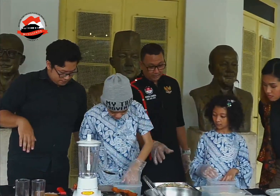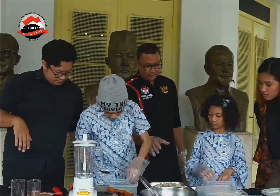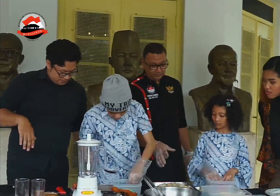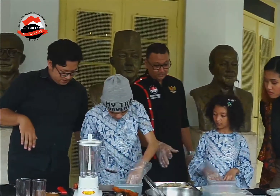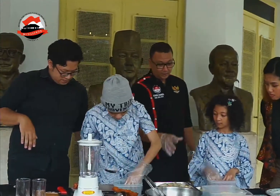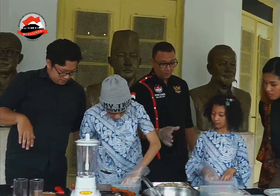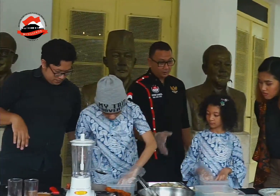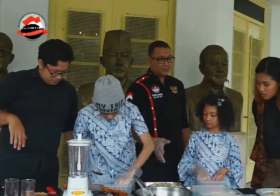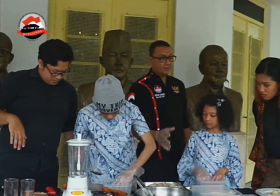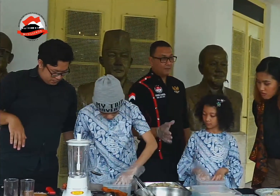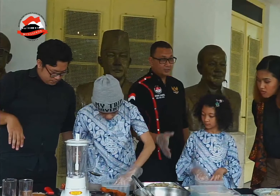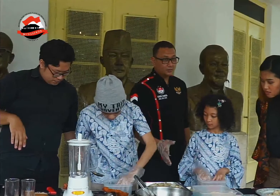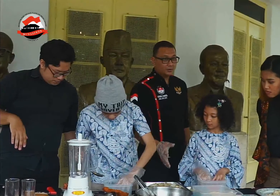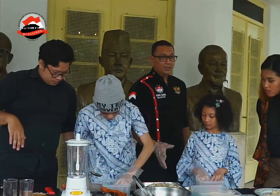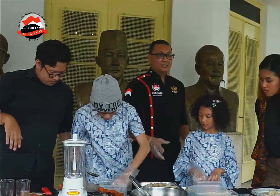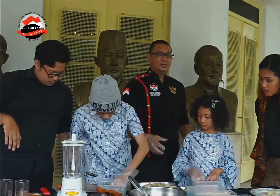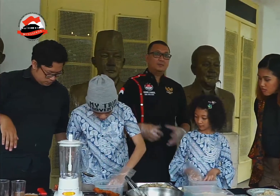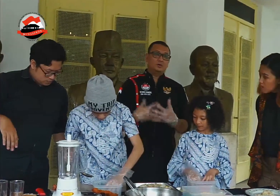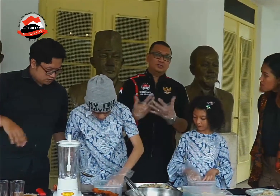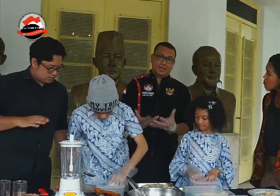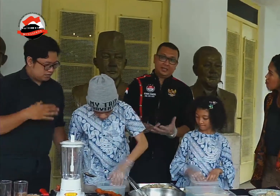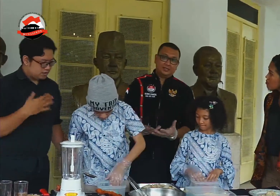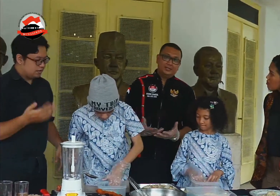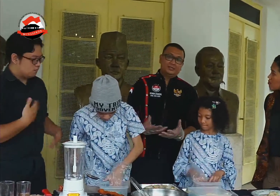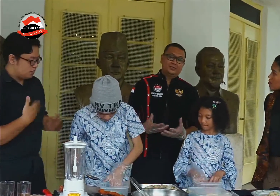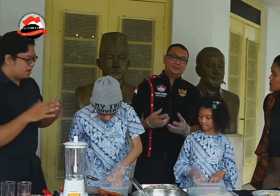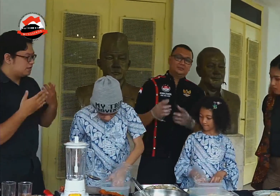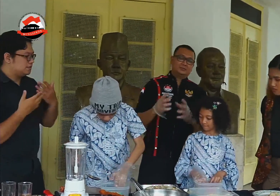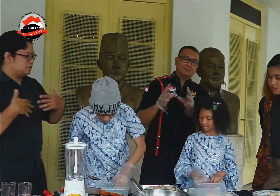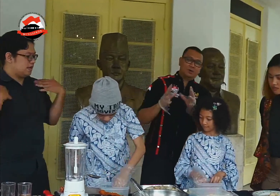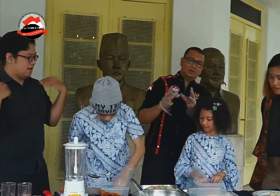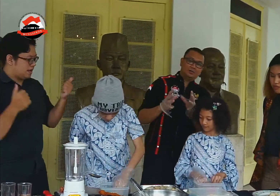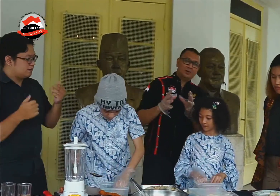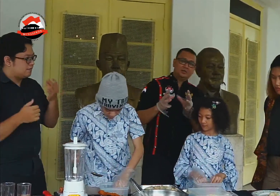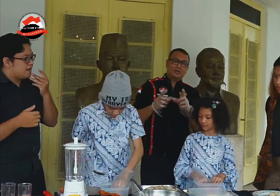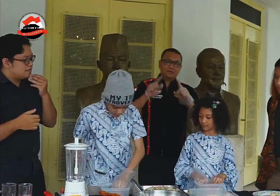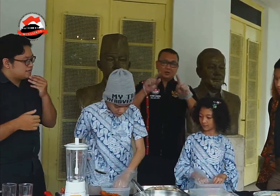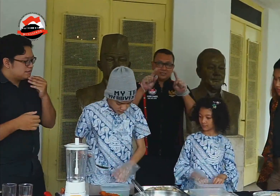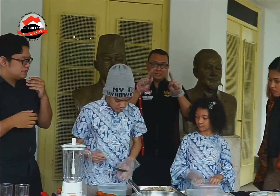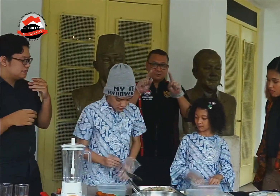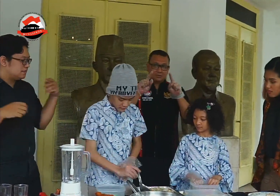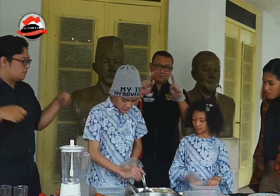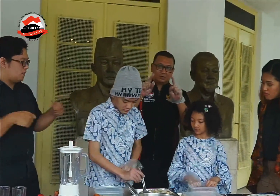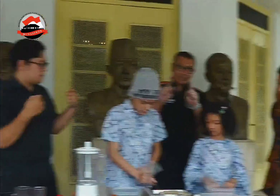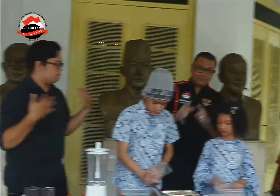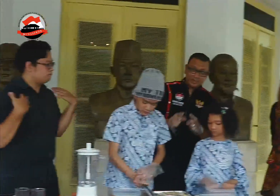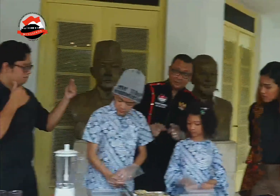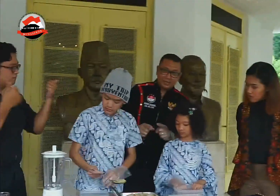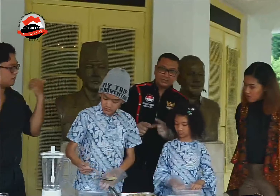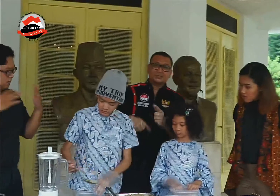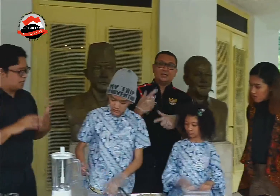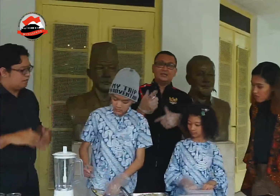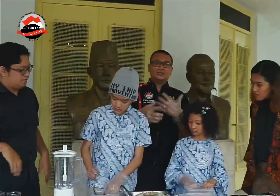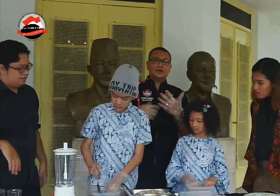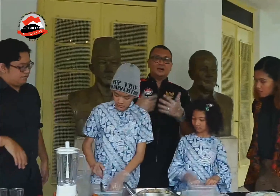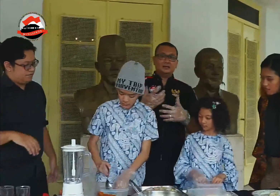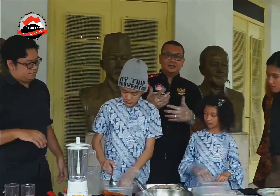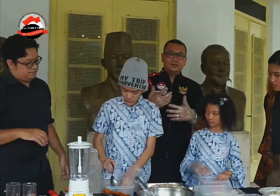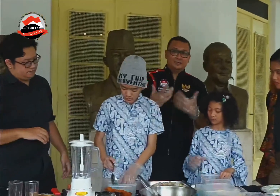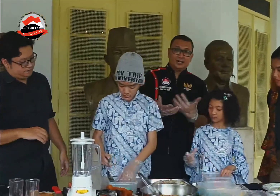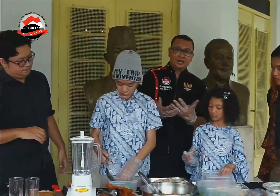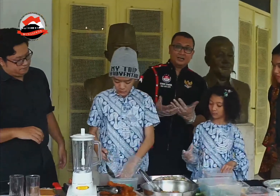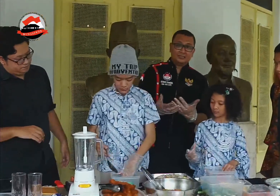buncis, ada green peas, ada wortel, ada bakso. Jadi emang udah sehat. Jadi semua di rumah juga nanti kalau seandainya mau tahu resepnya, nanti setelah ini kita